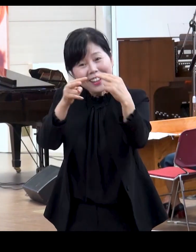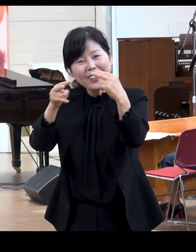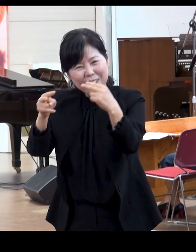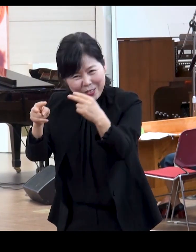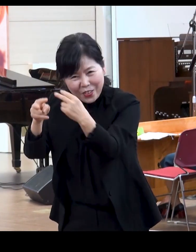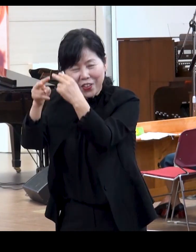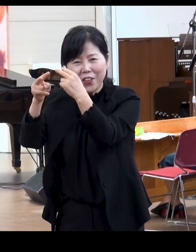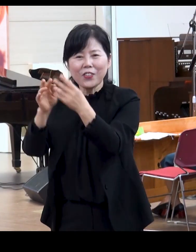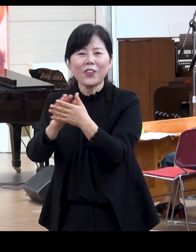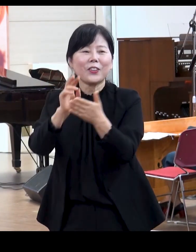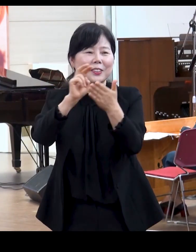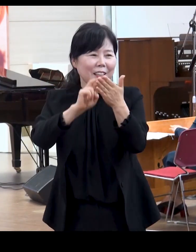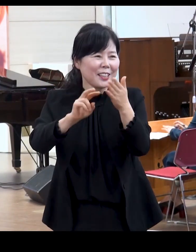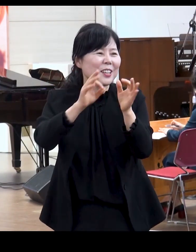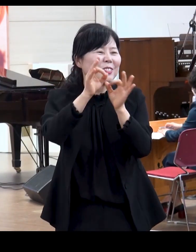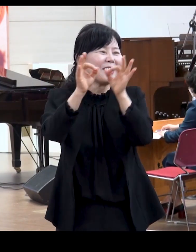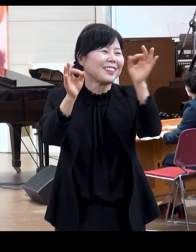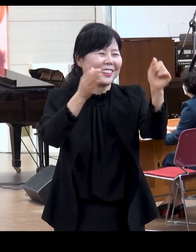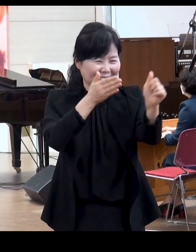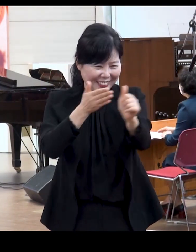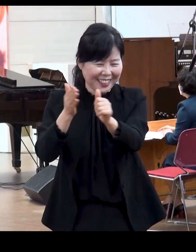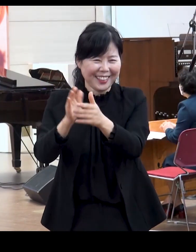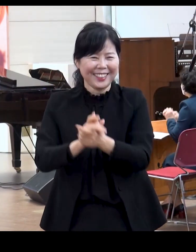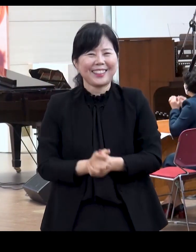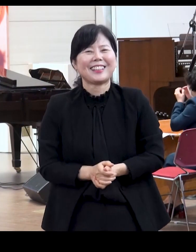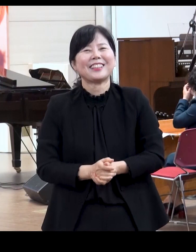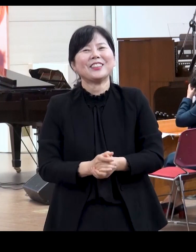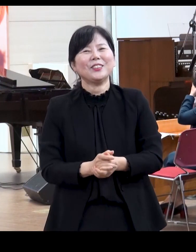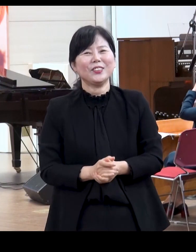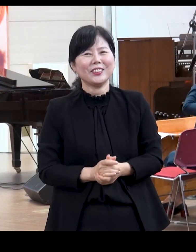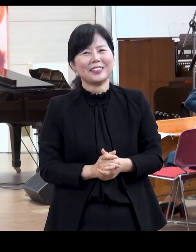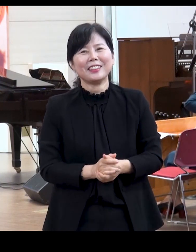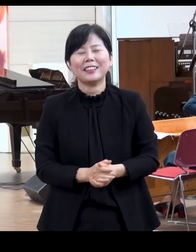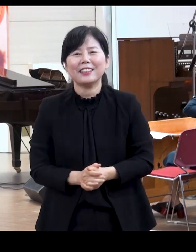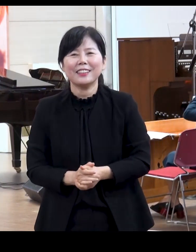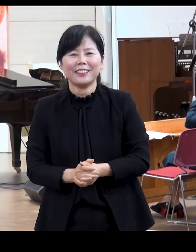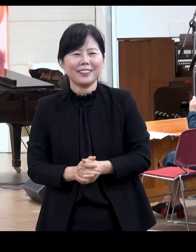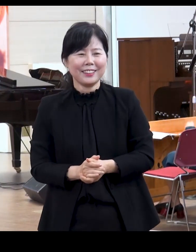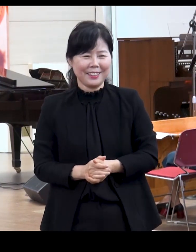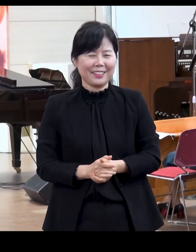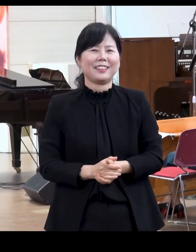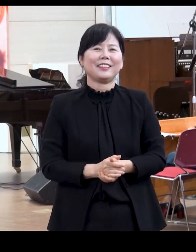이렇게 하면서 함께 이 찬양을 같이 합니다. 서로 마주 보시고,